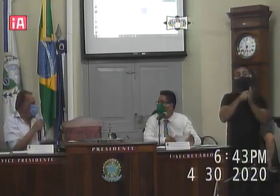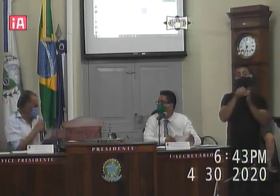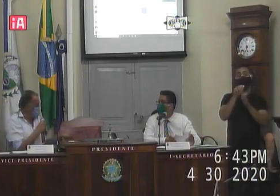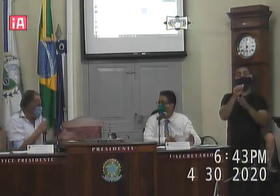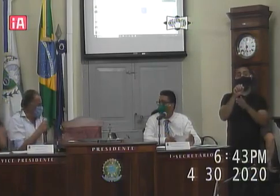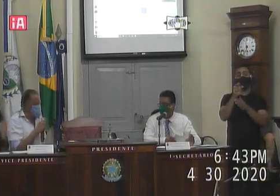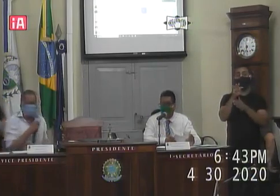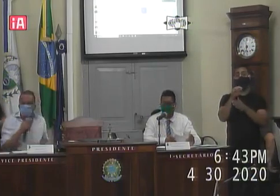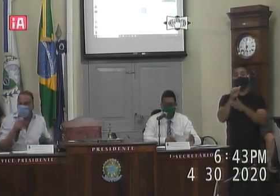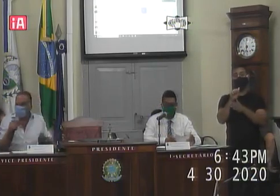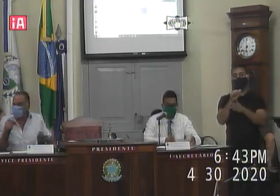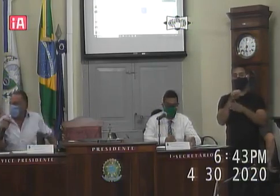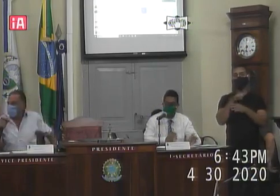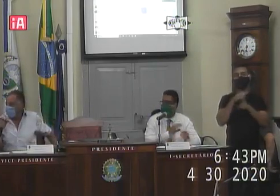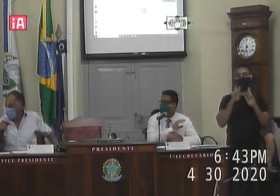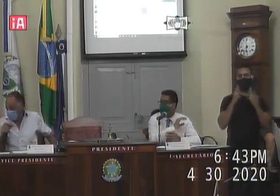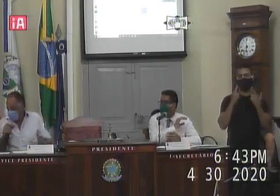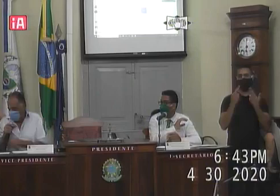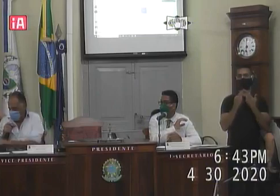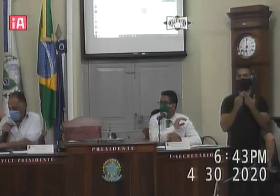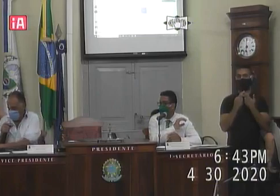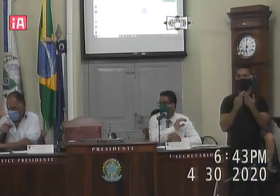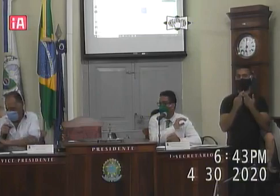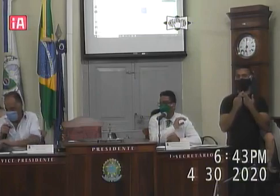que em reunião